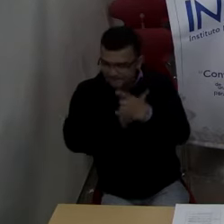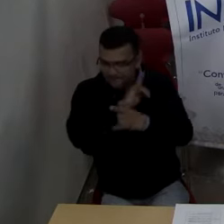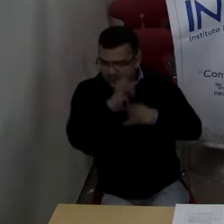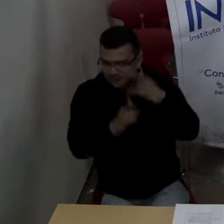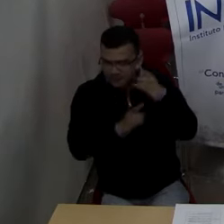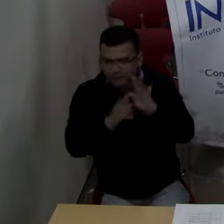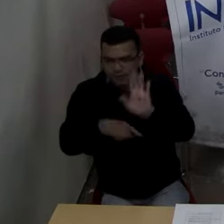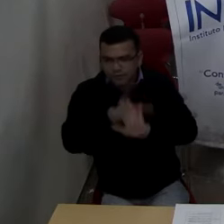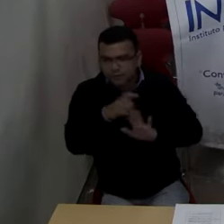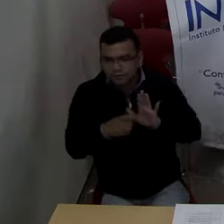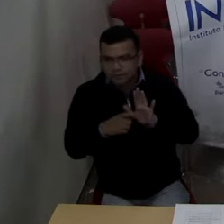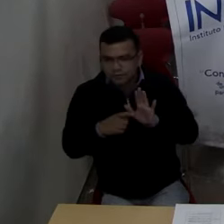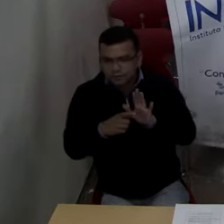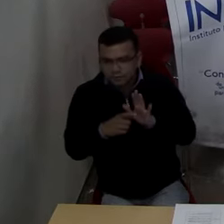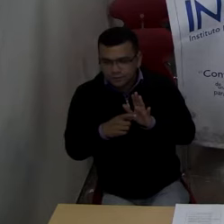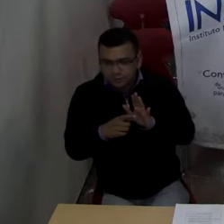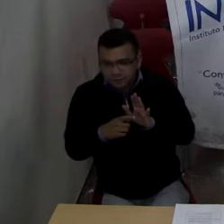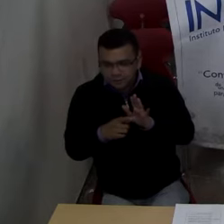Bueno,